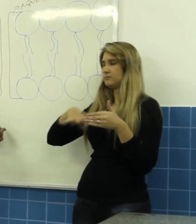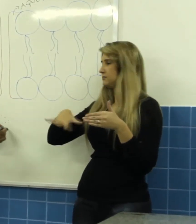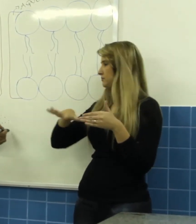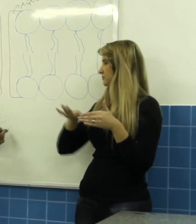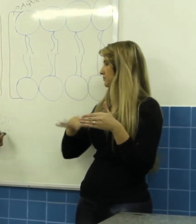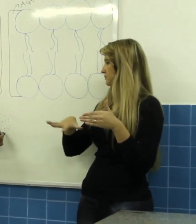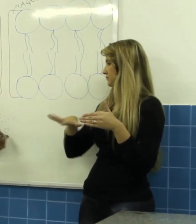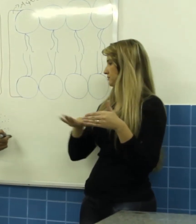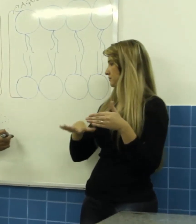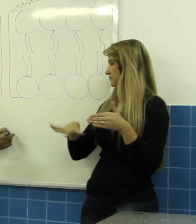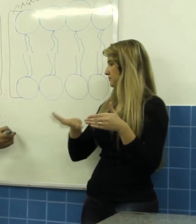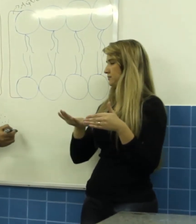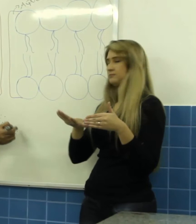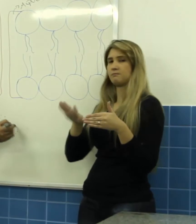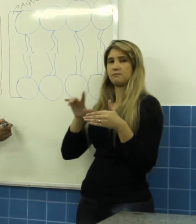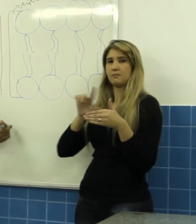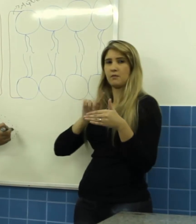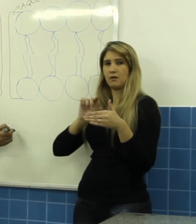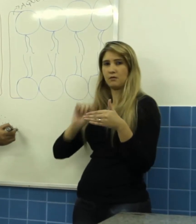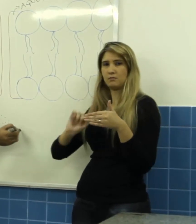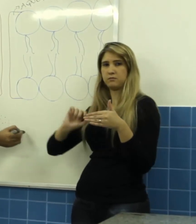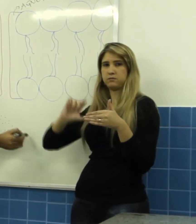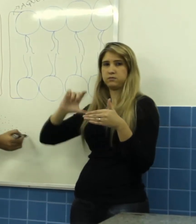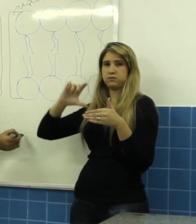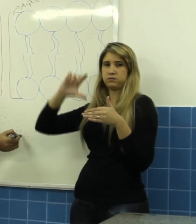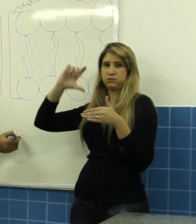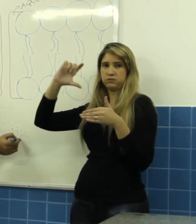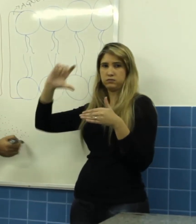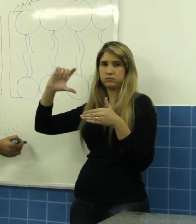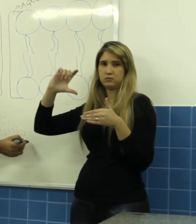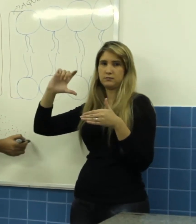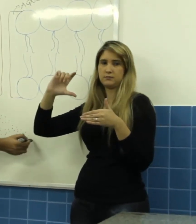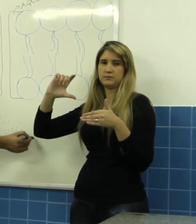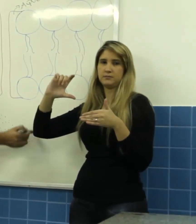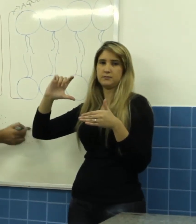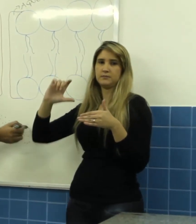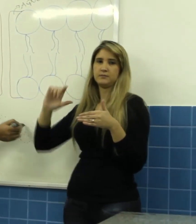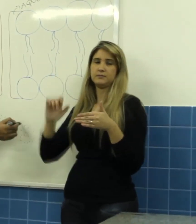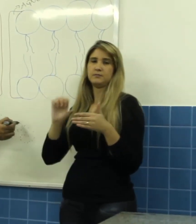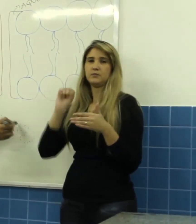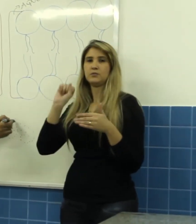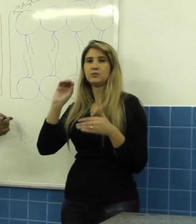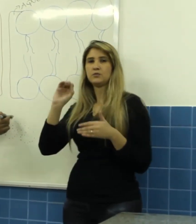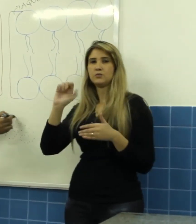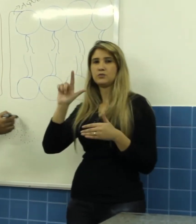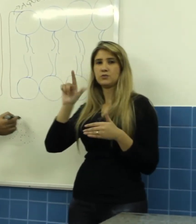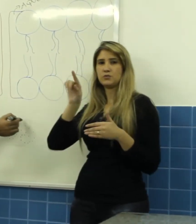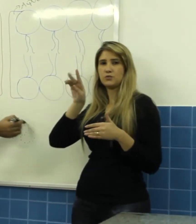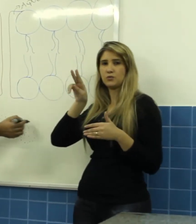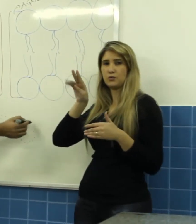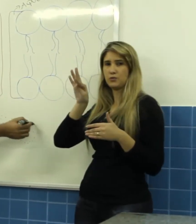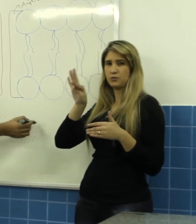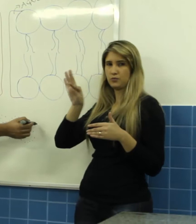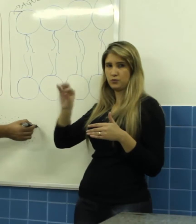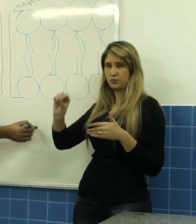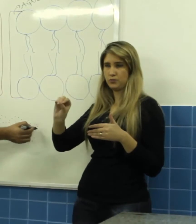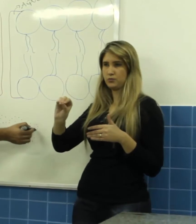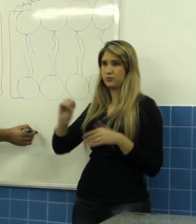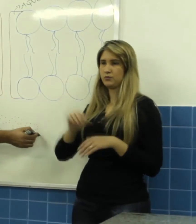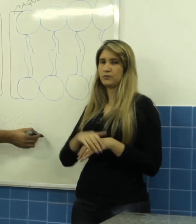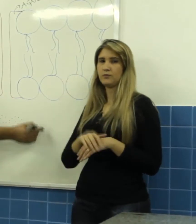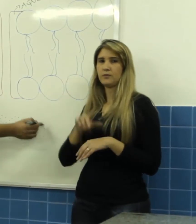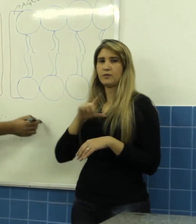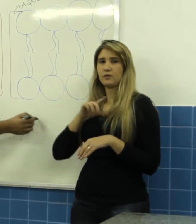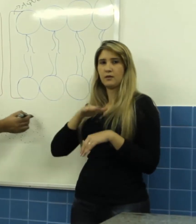está muito concentrado em soluto, ou seja, existe